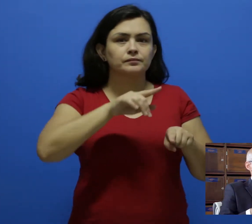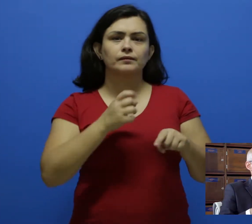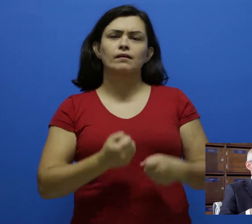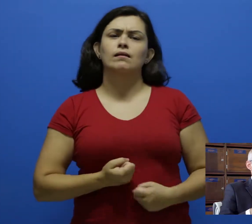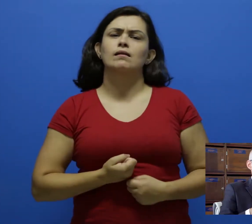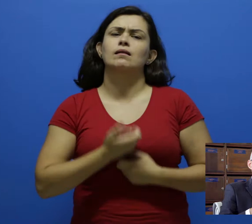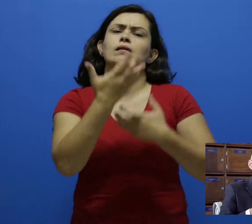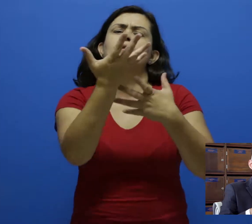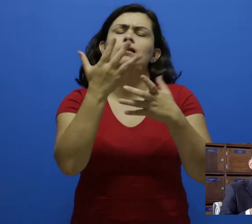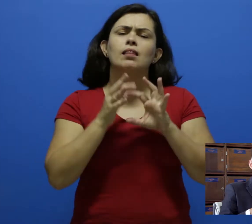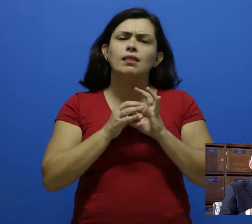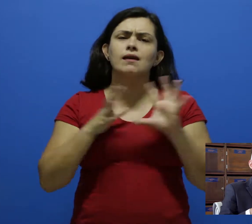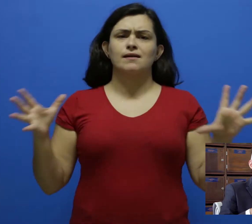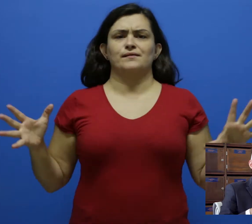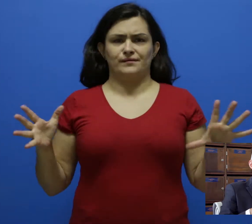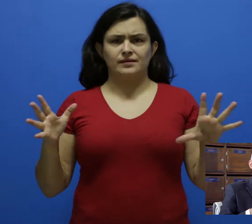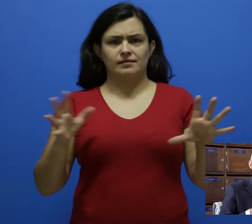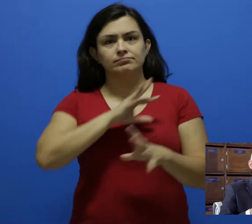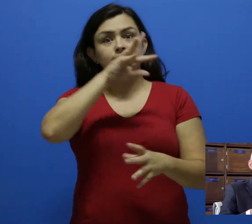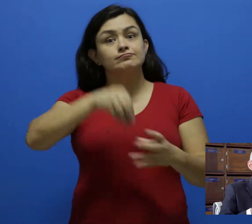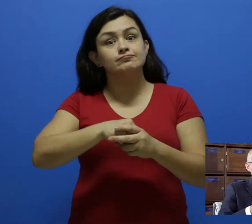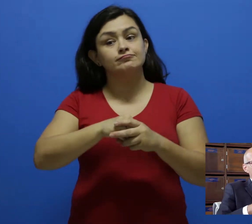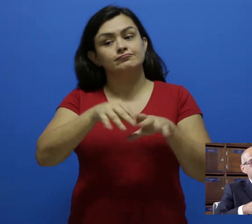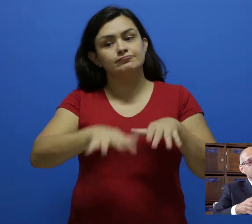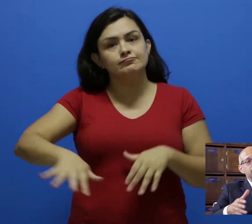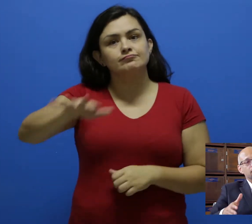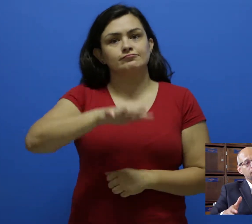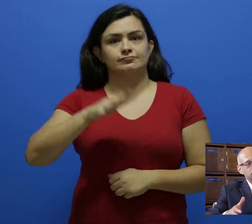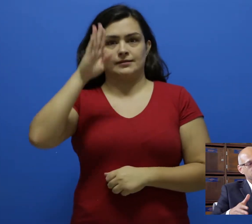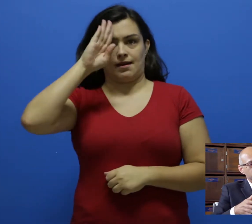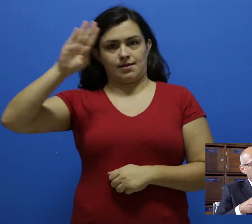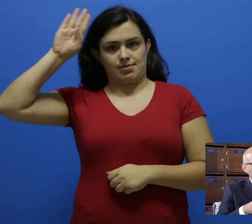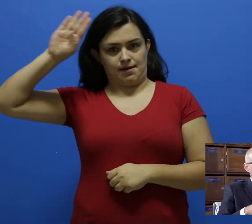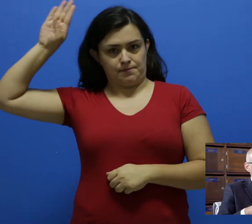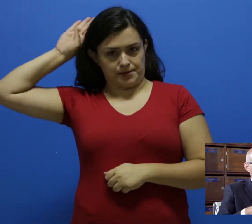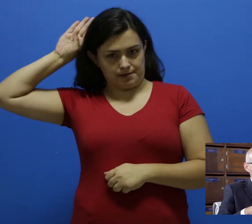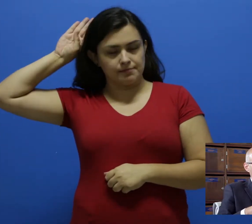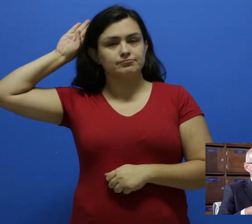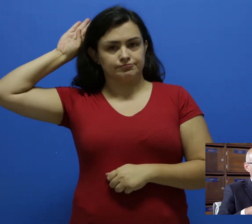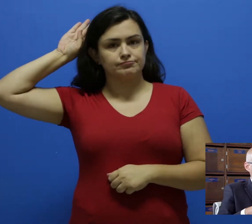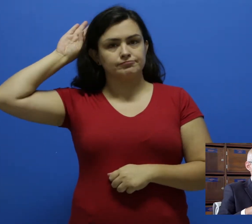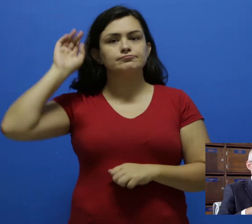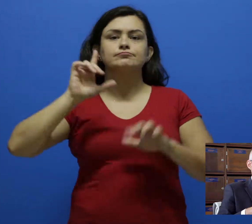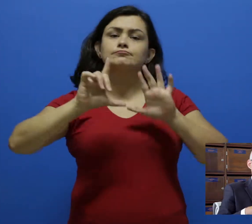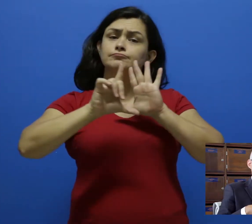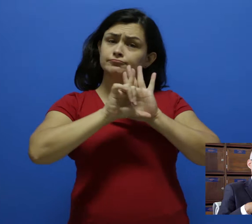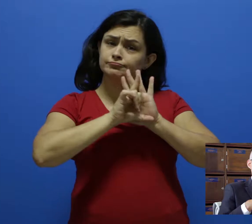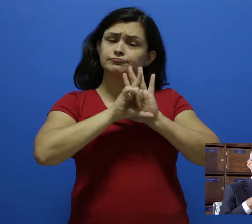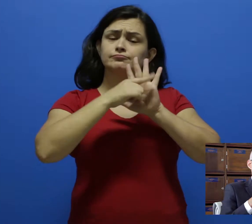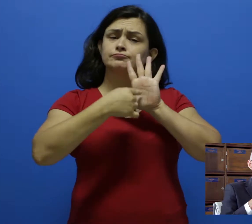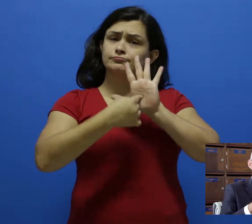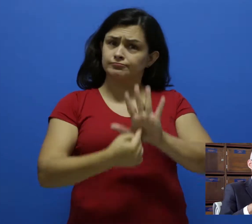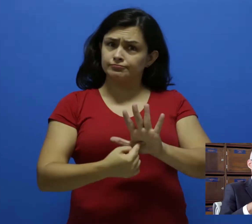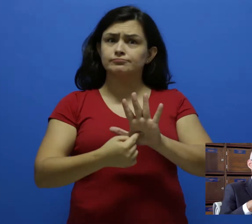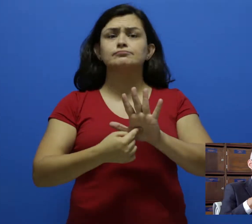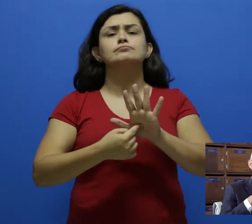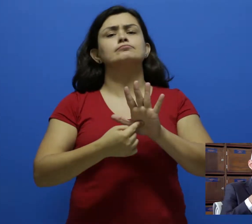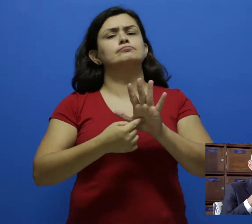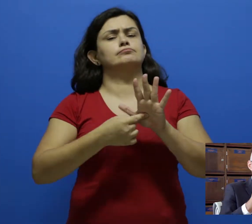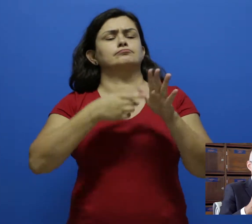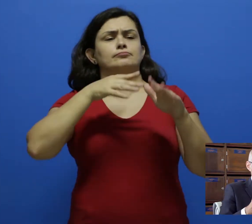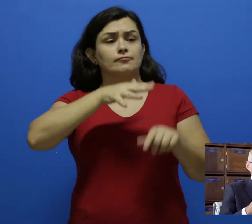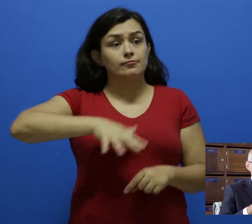A Constituição, por exemplo, garante especificamente no campo da expressão de ideias